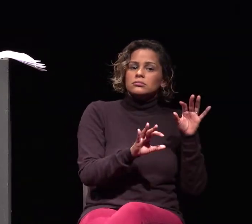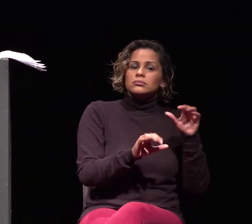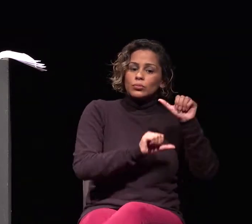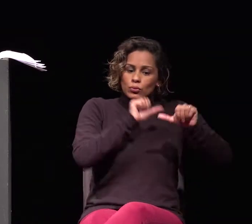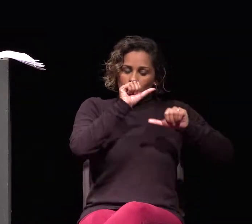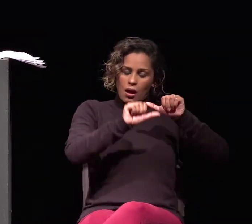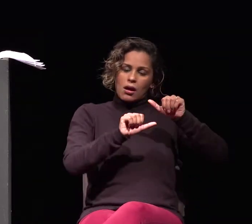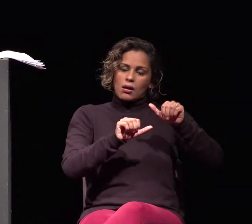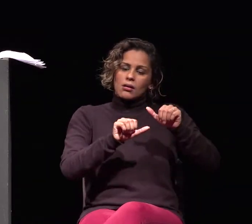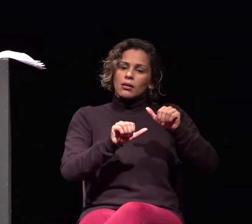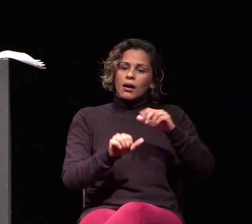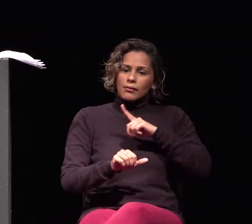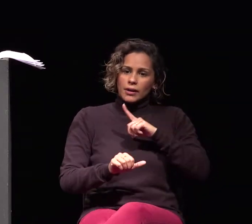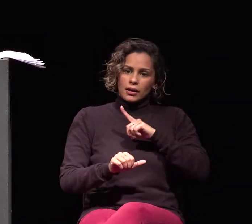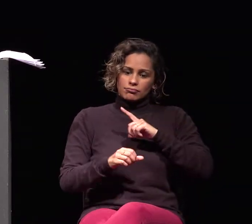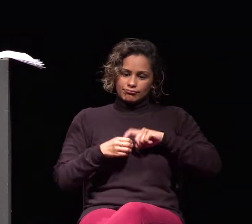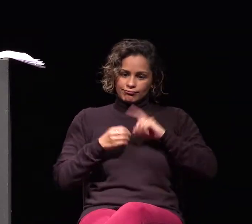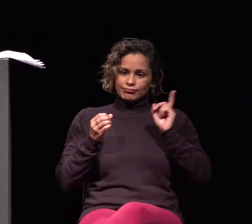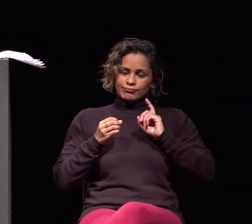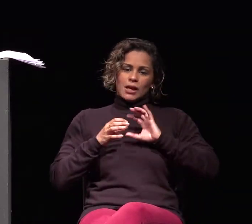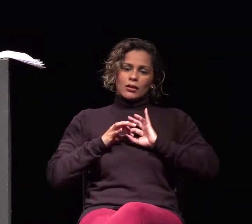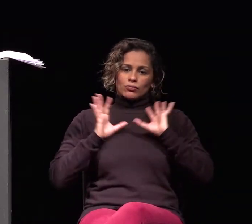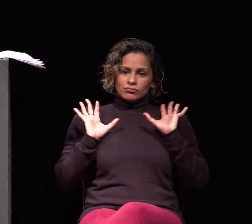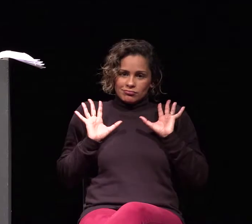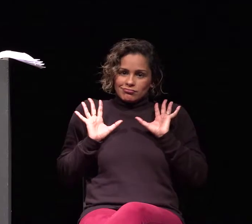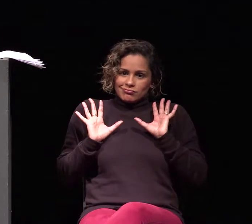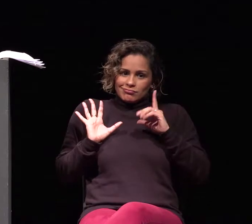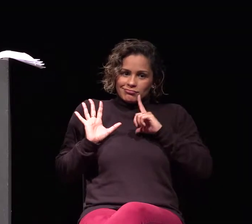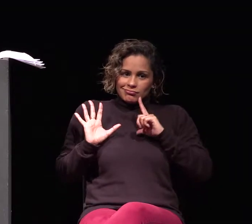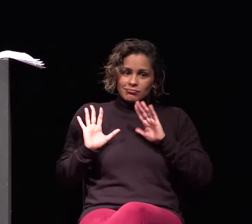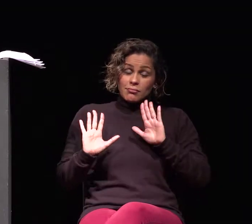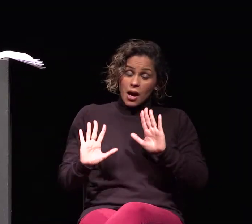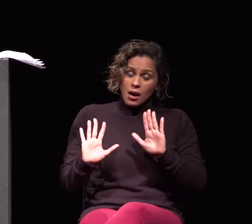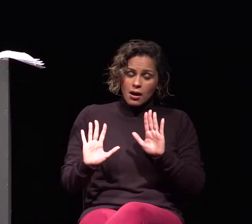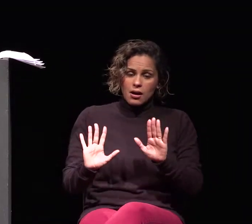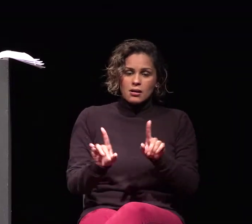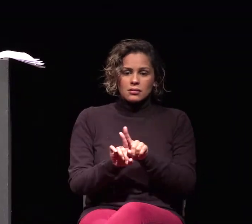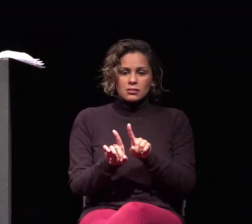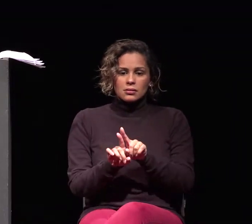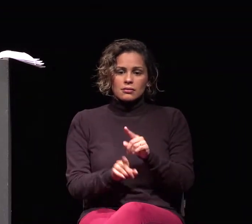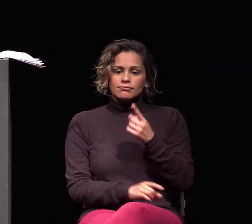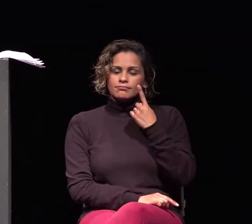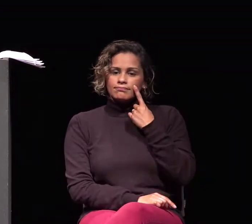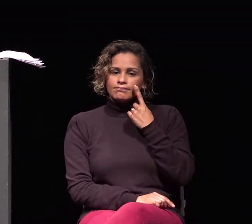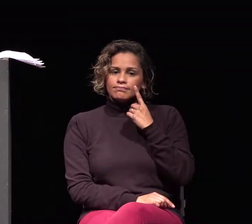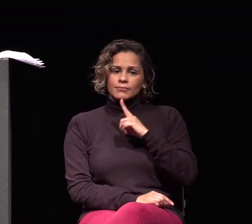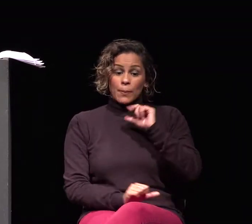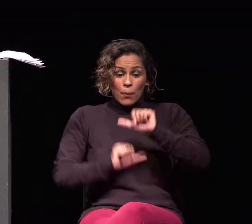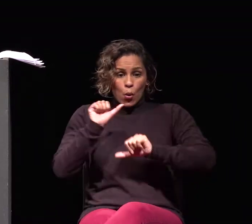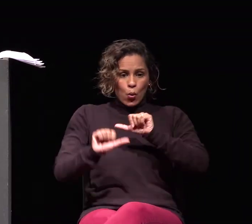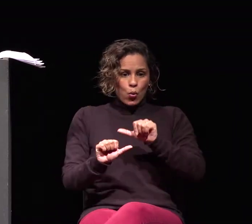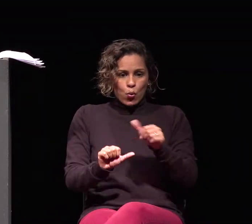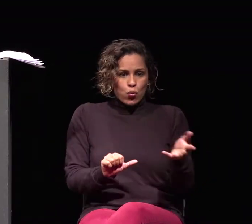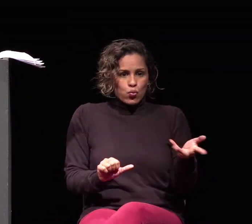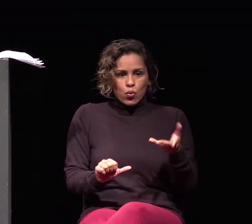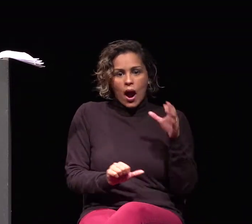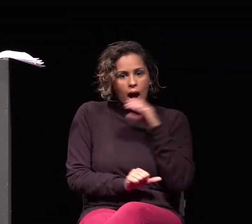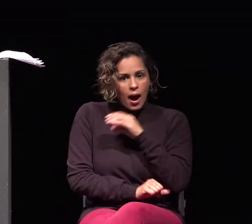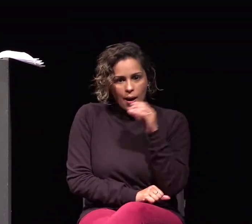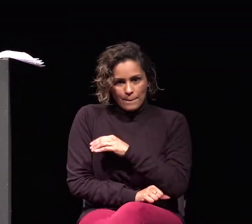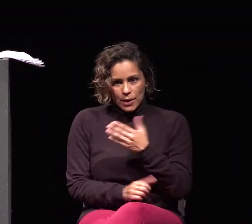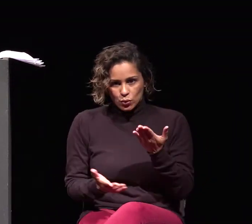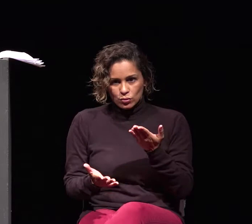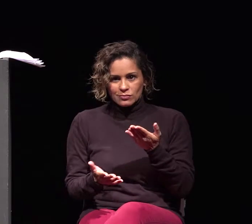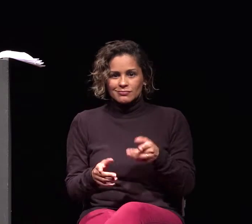dificuldades, mas são duas... A gente tem que ver a coisa assim, né? A coisa muda muito rápido, e isso muda muito